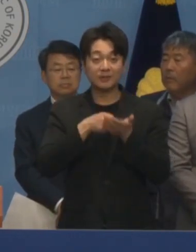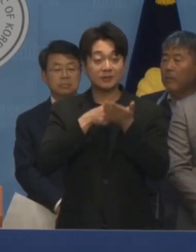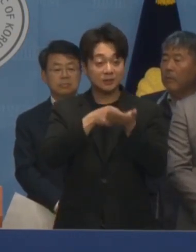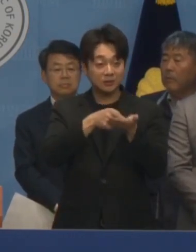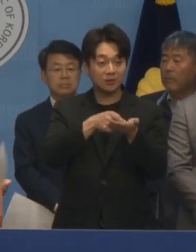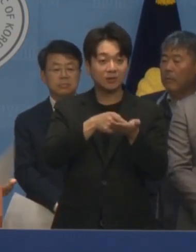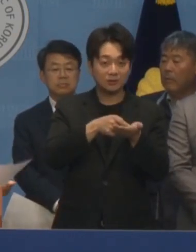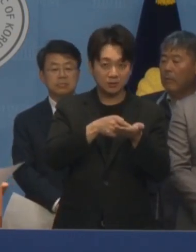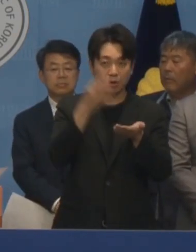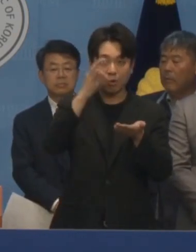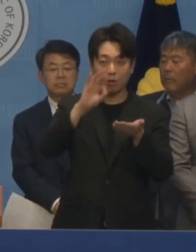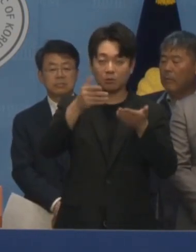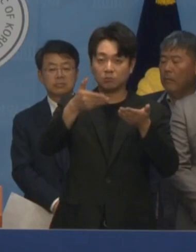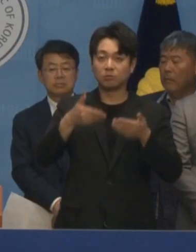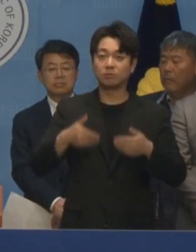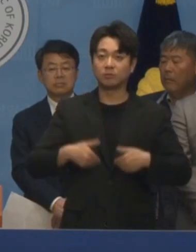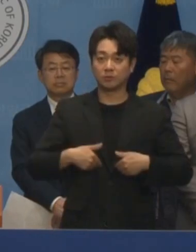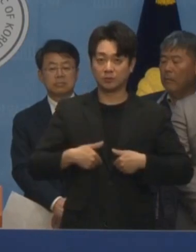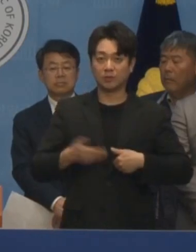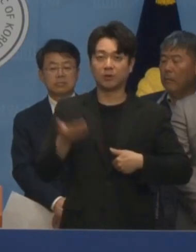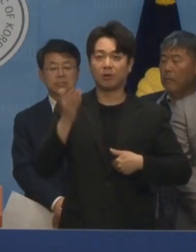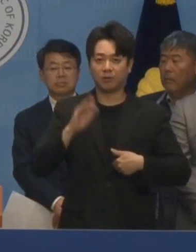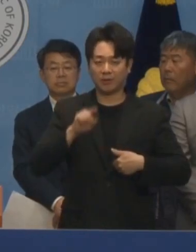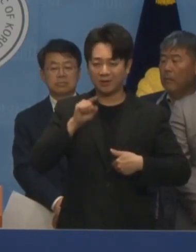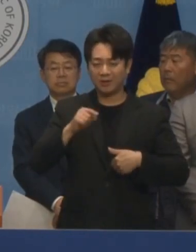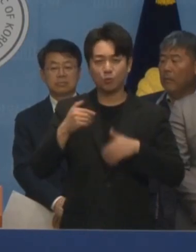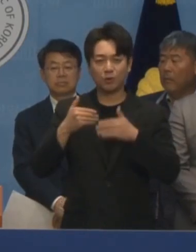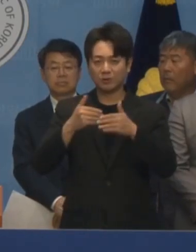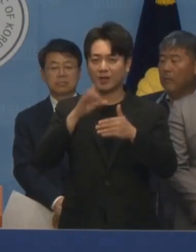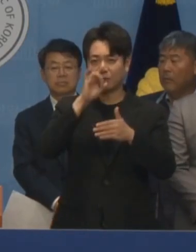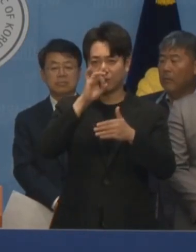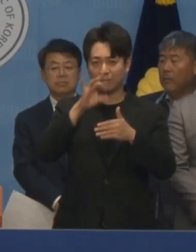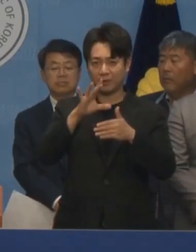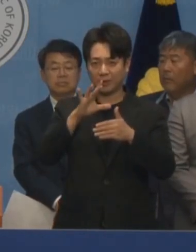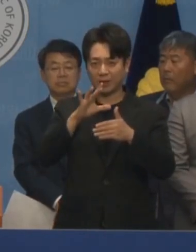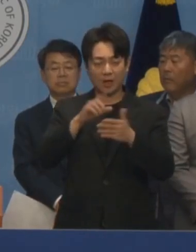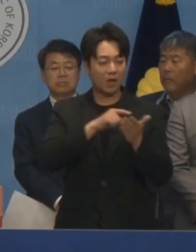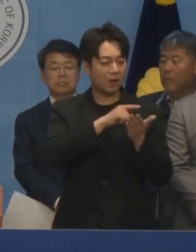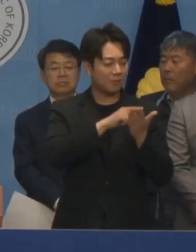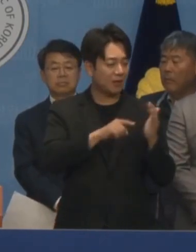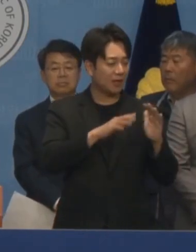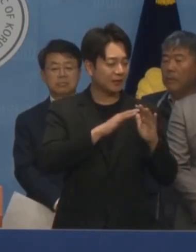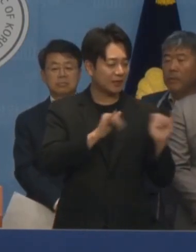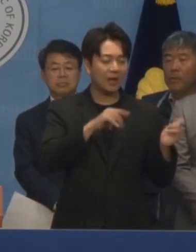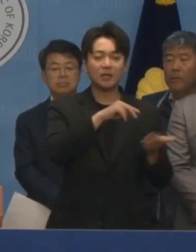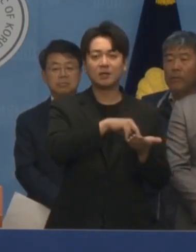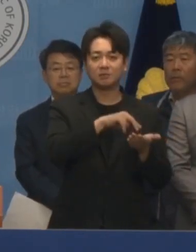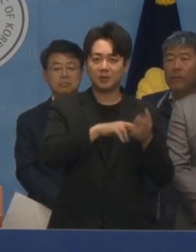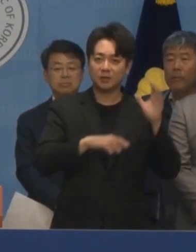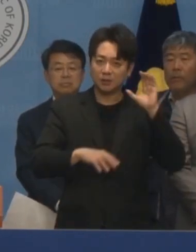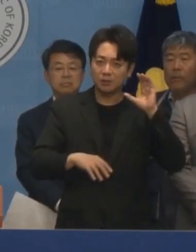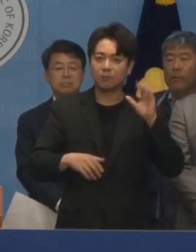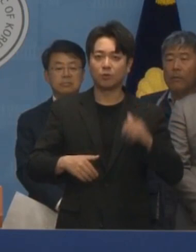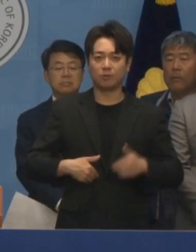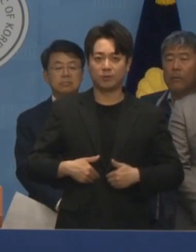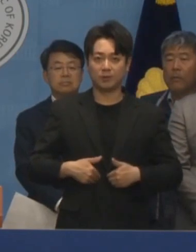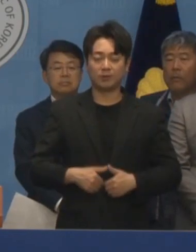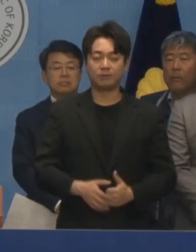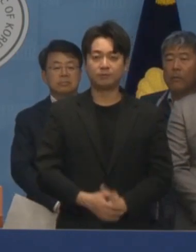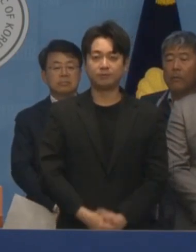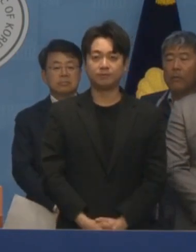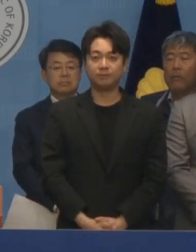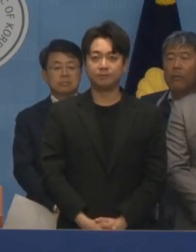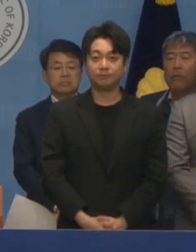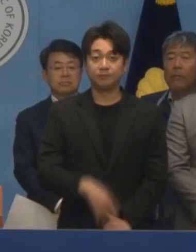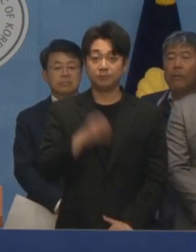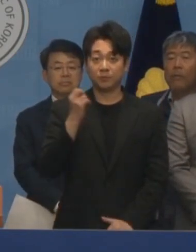되어 있는 듯합니다. 그런데 그렇게 해서는 안 됩니다. 피해자의 얘기를 들어라. 피해자 가족의 얘기를 들어라. 그리고